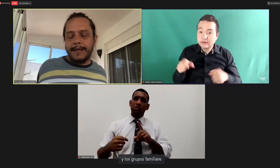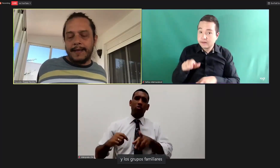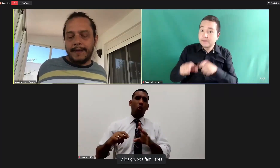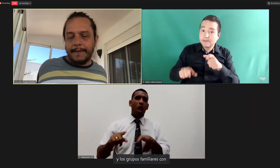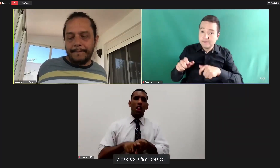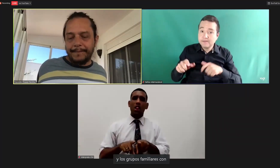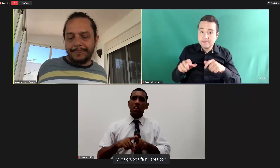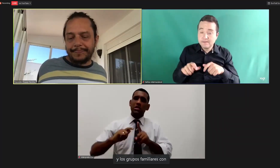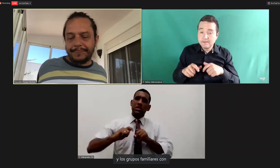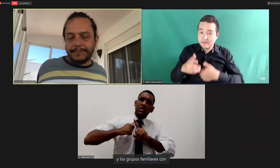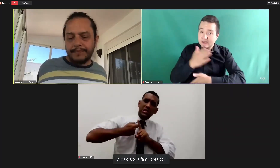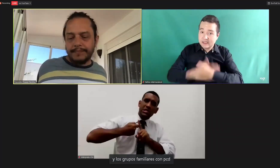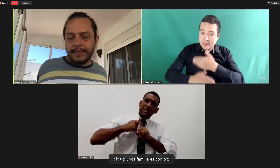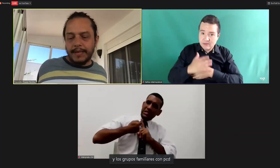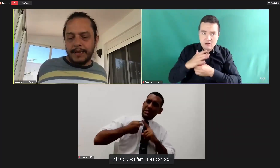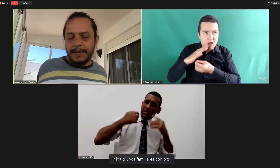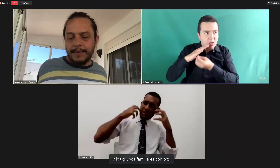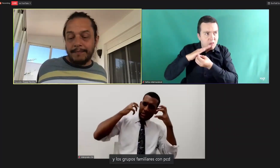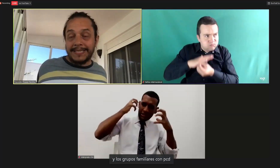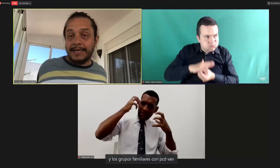manera